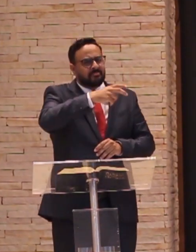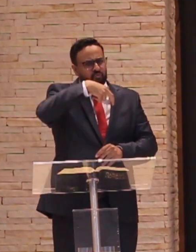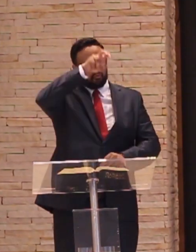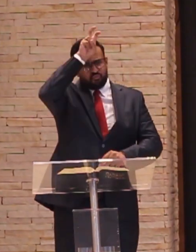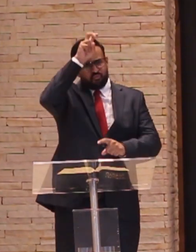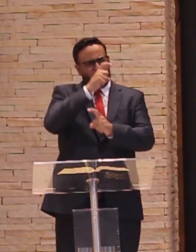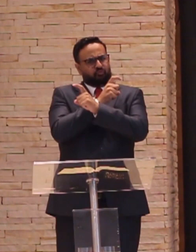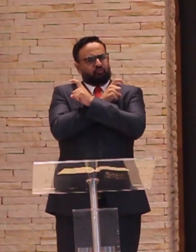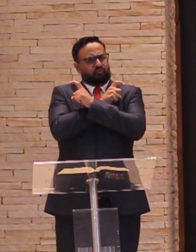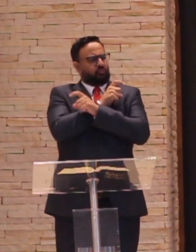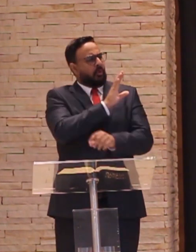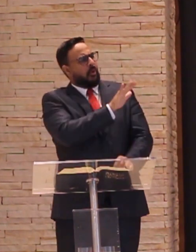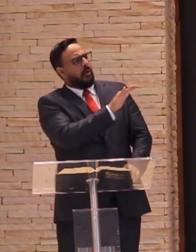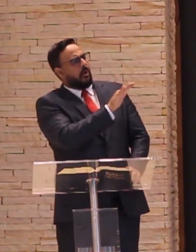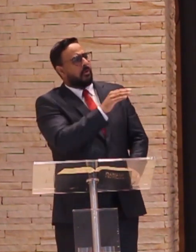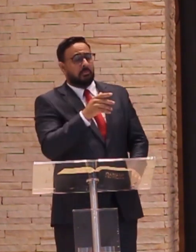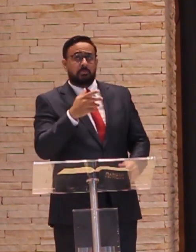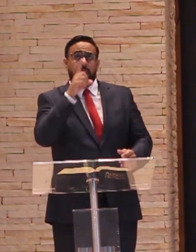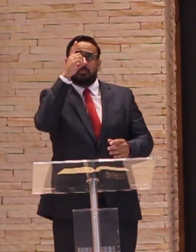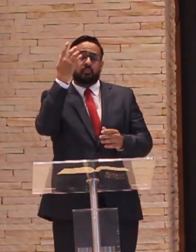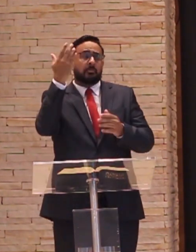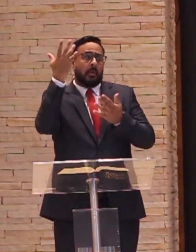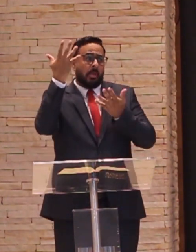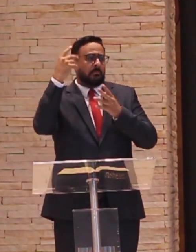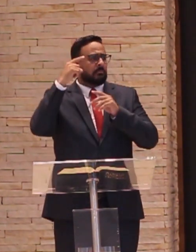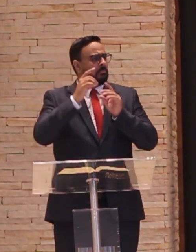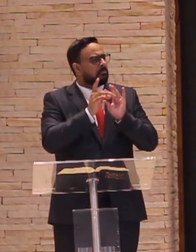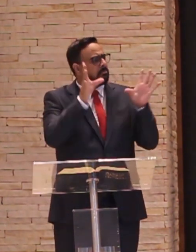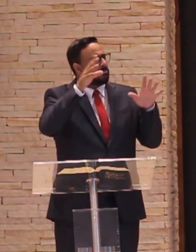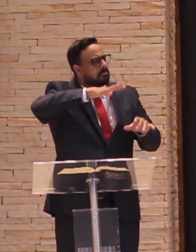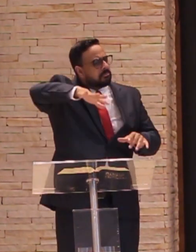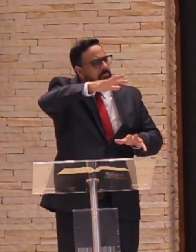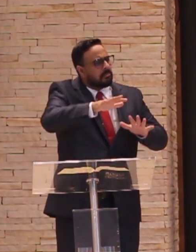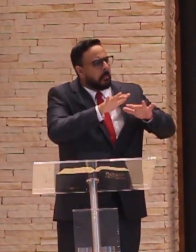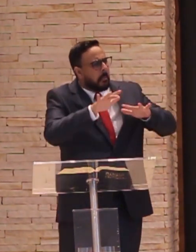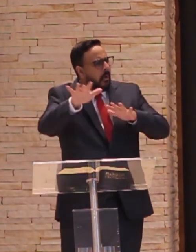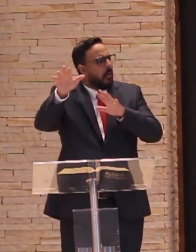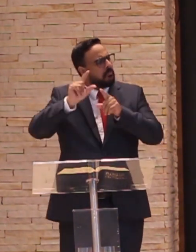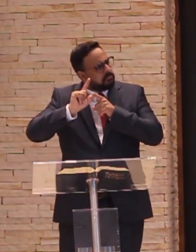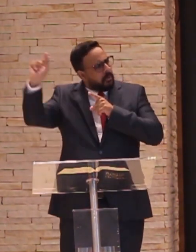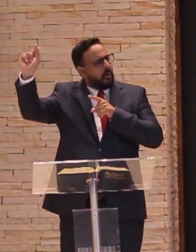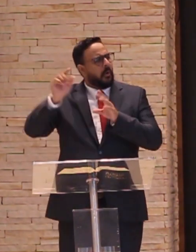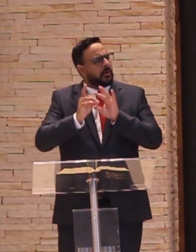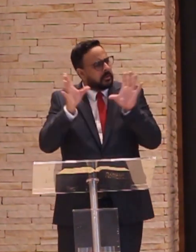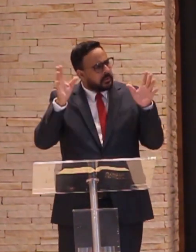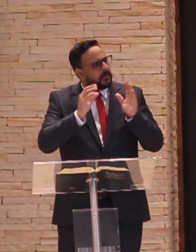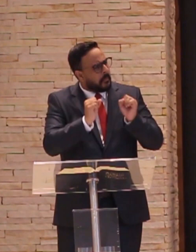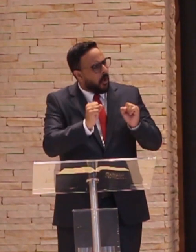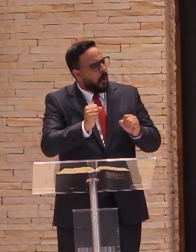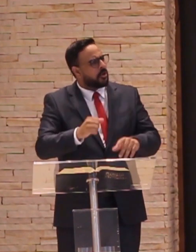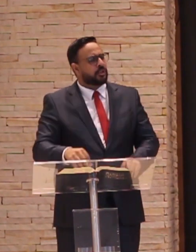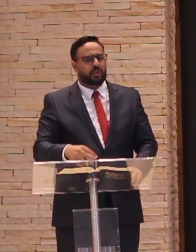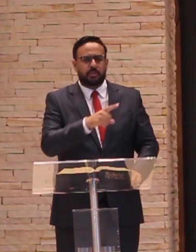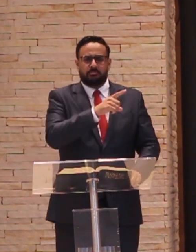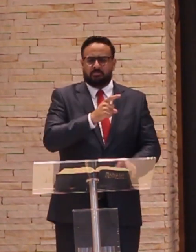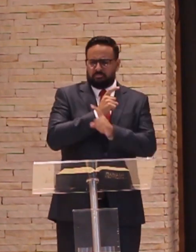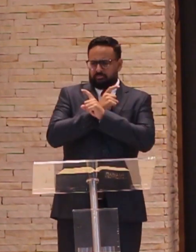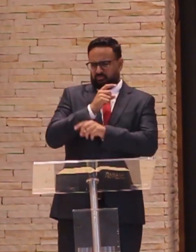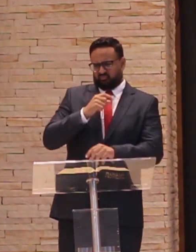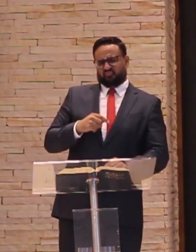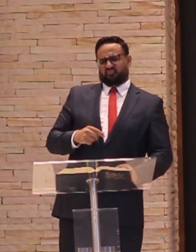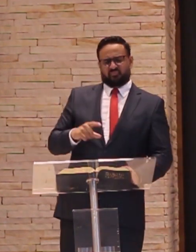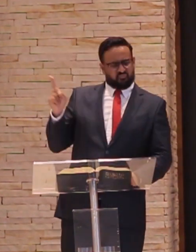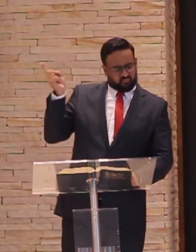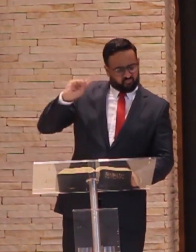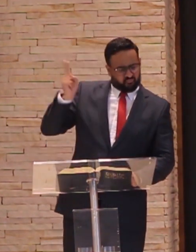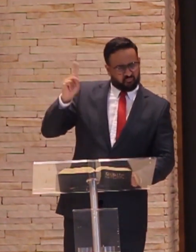acontecendo, Deus libertaria o povo de Israel. Moisés então se dirigiu até o rei do Egito, que era conhecido como Faraó, e pediu